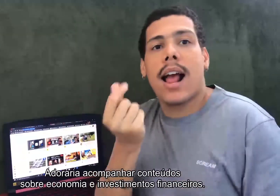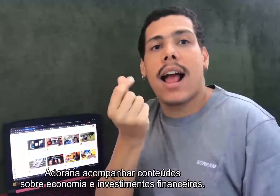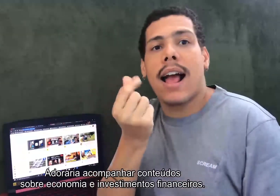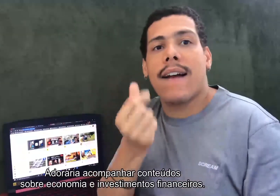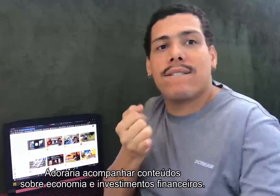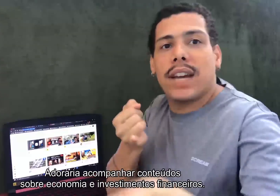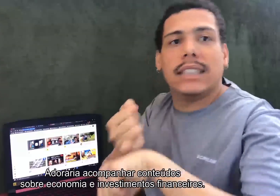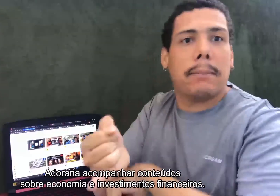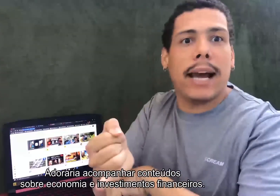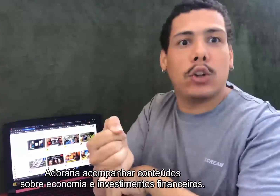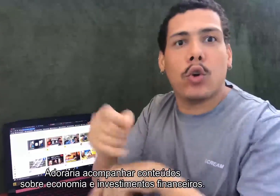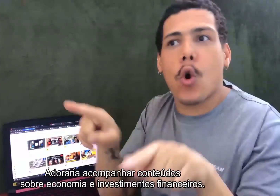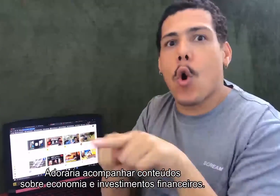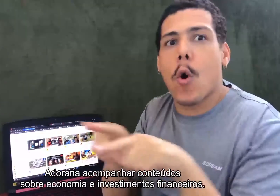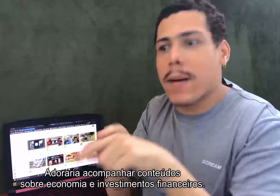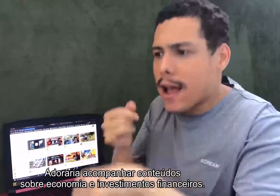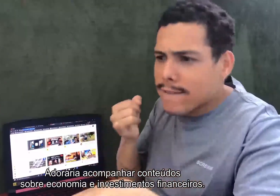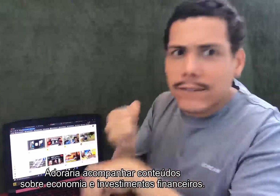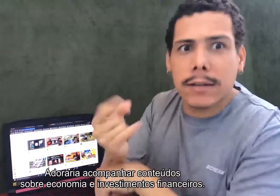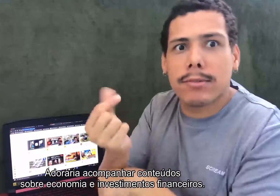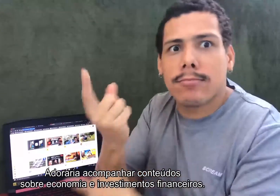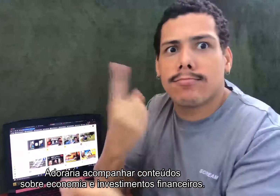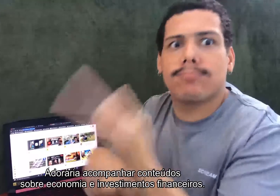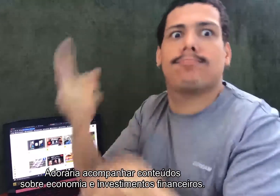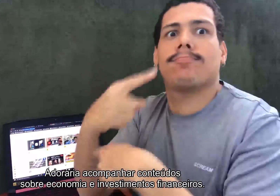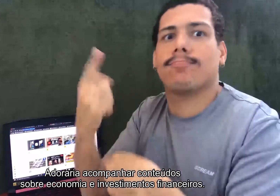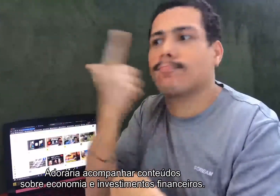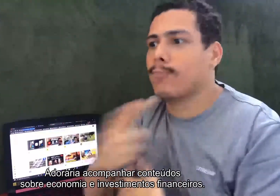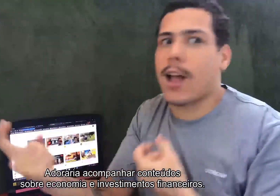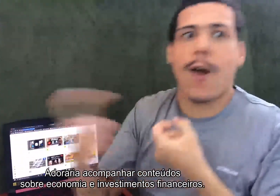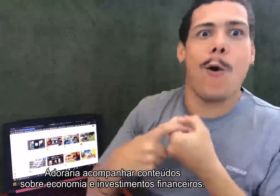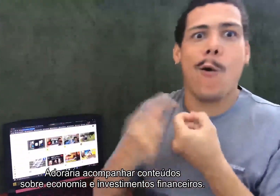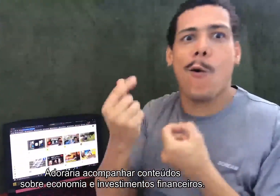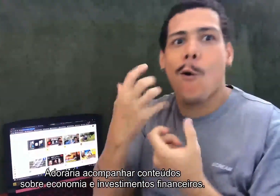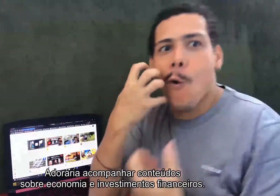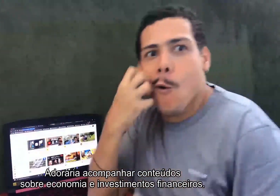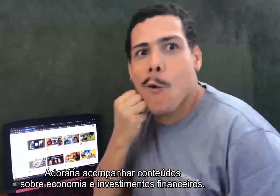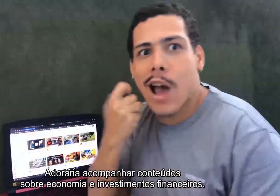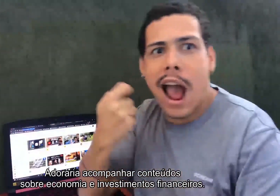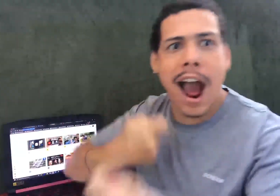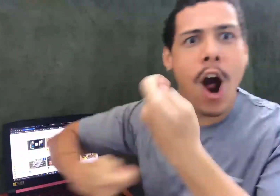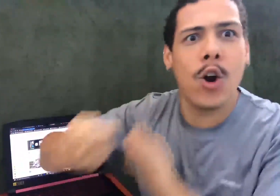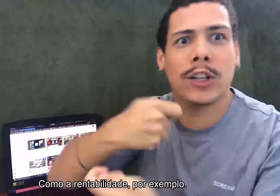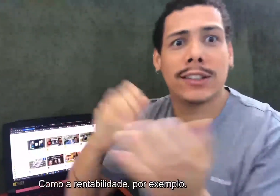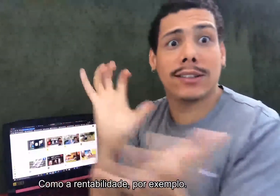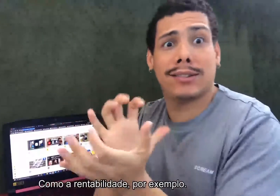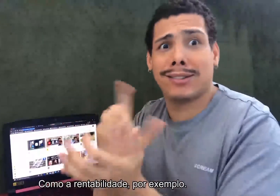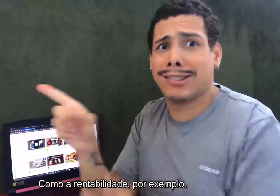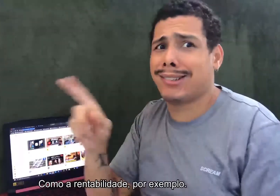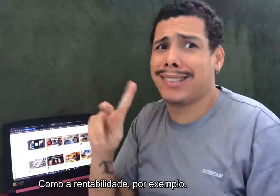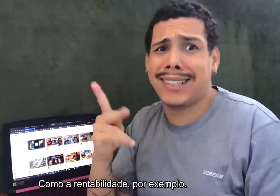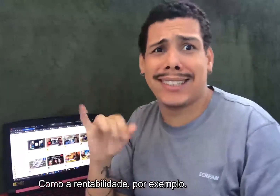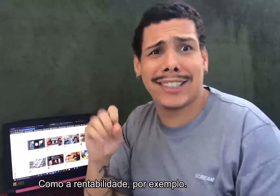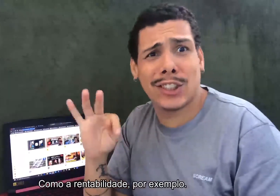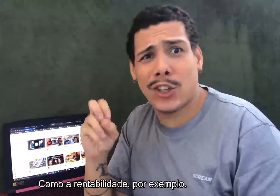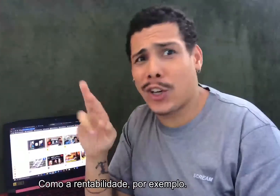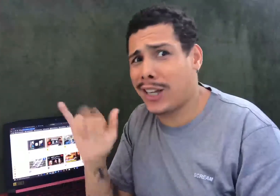Adoraria acompanhar conteúdos sobre economia e investimentos financeiros, como a rentabilidade, por exemplo.